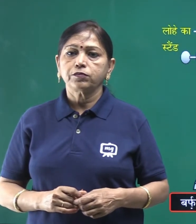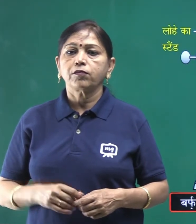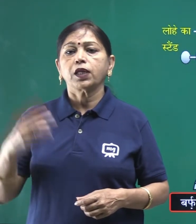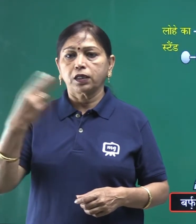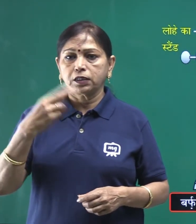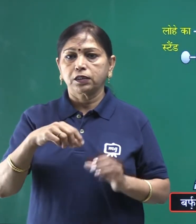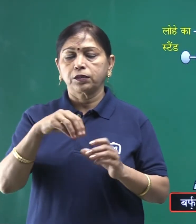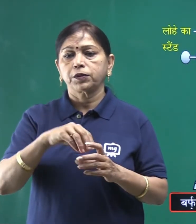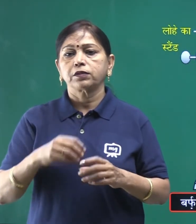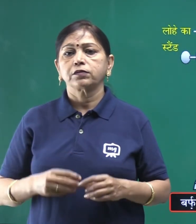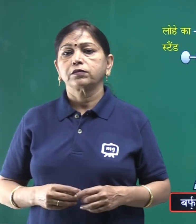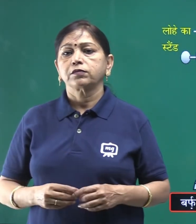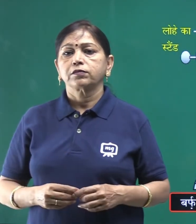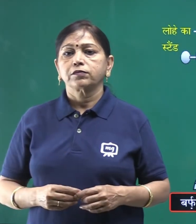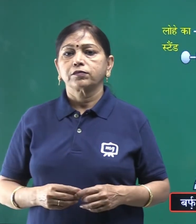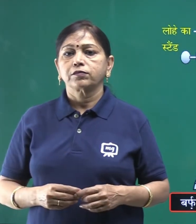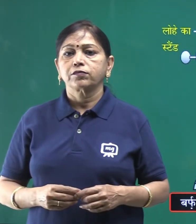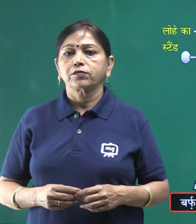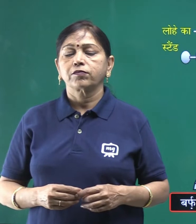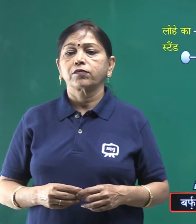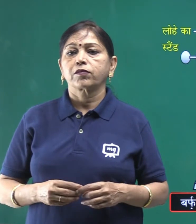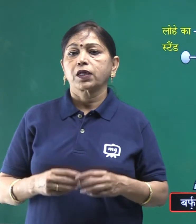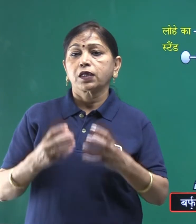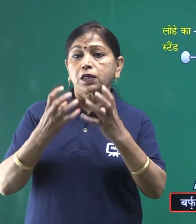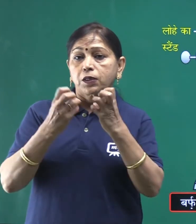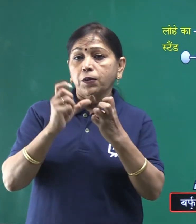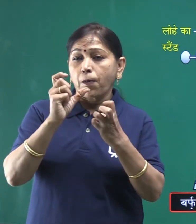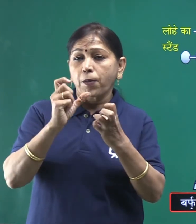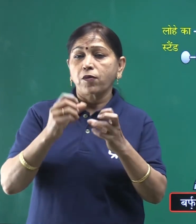चित्र में बर्फ का जल में